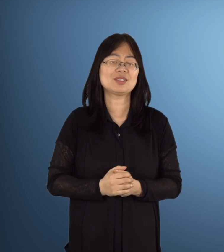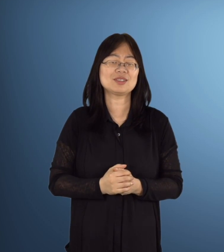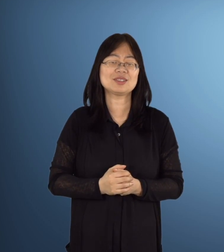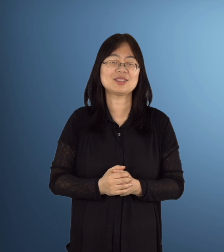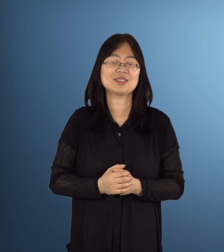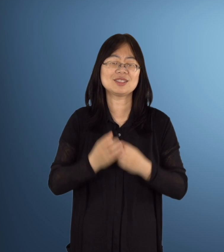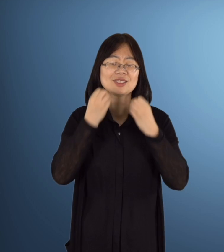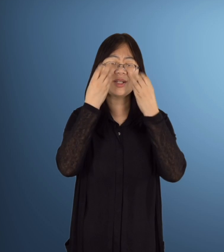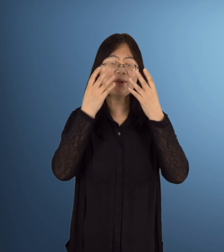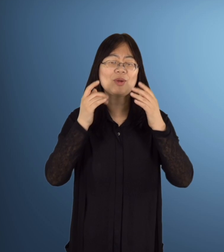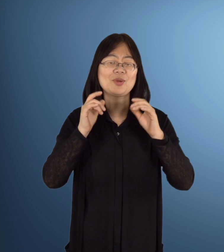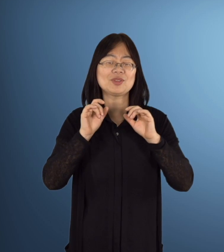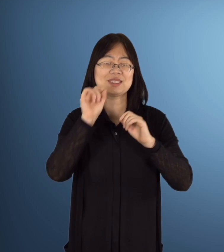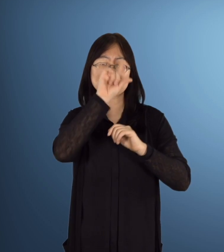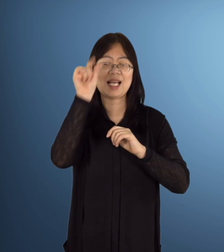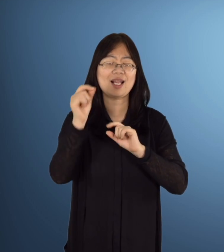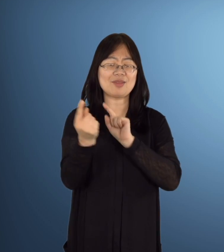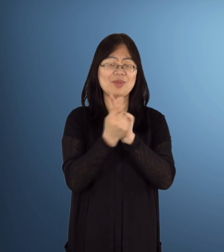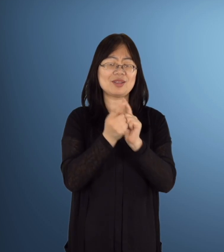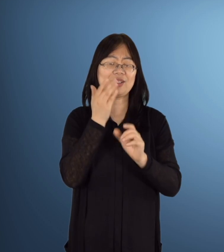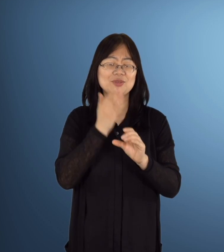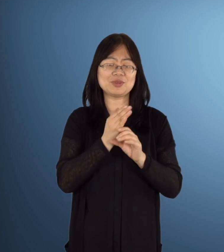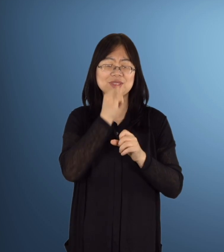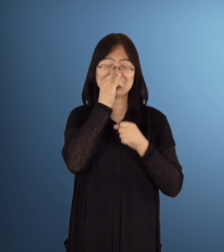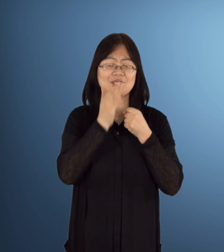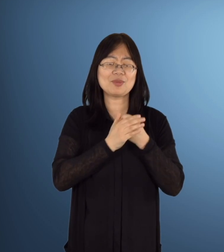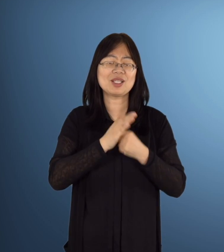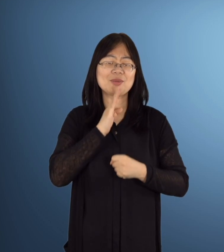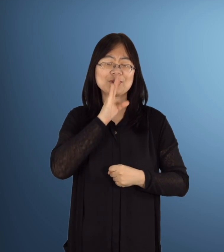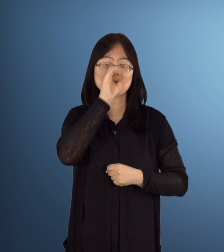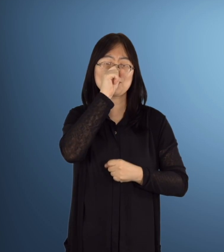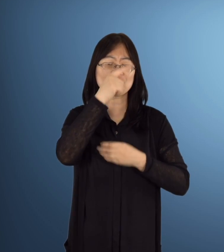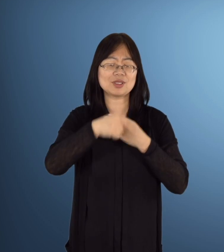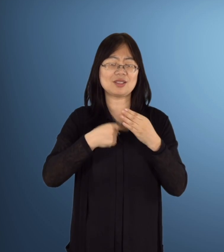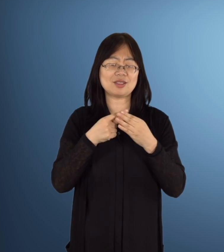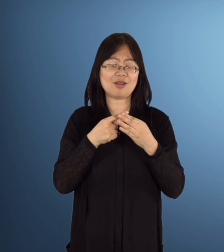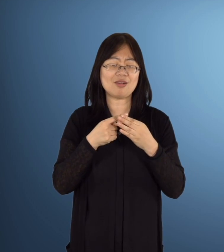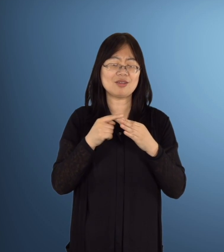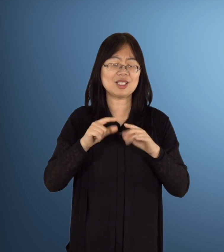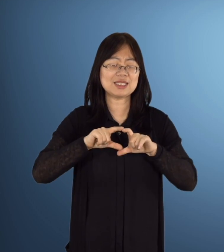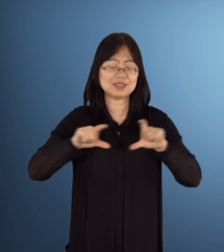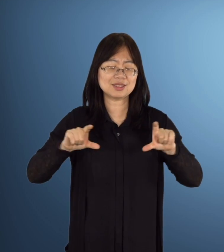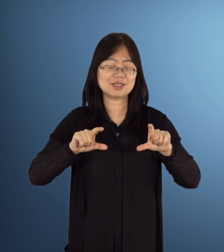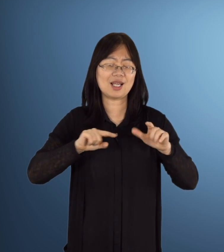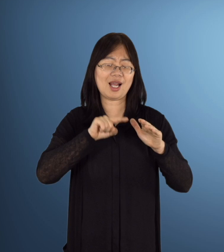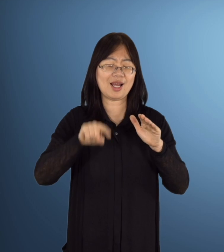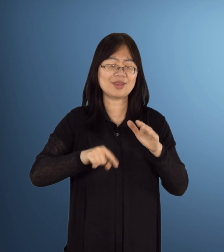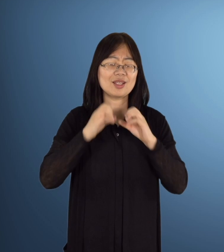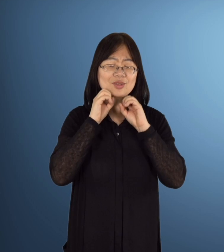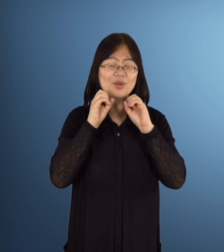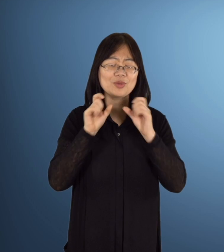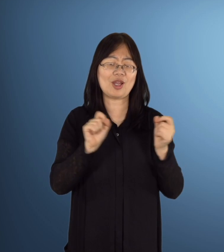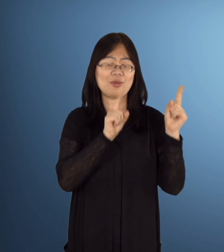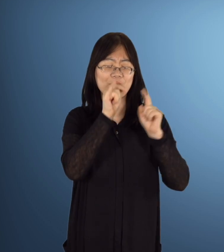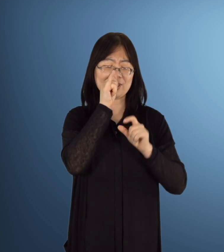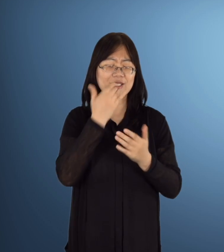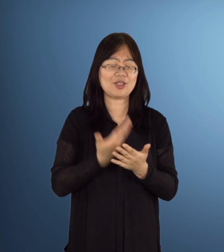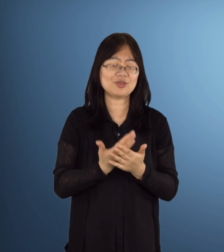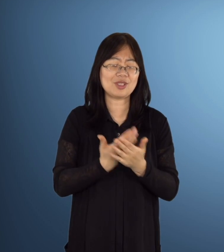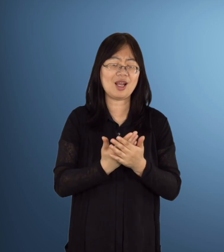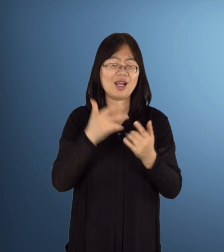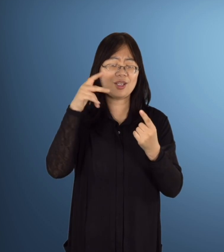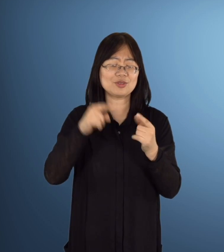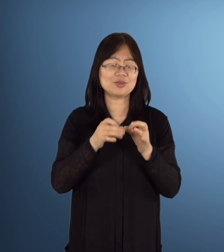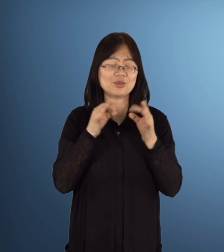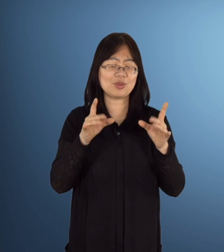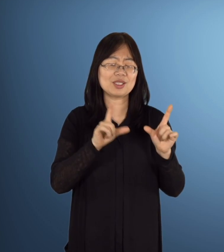세 달을 앞두고 있습니다. 참 좋은 계절에 우리 일상의 선교를 회복하게 하시며 한